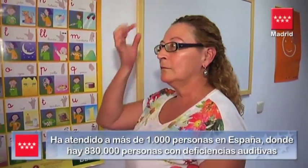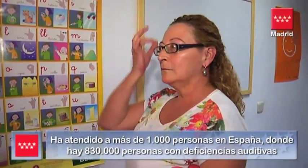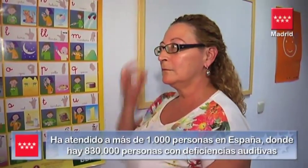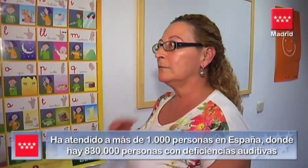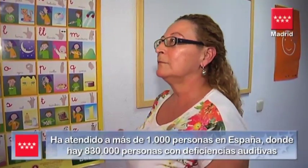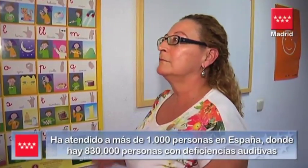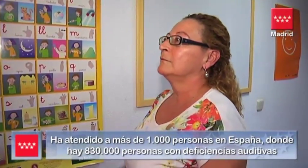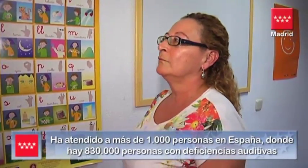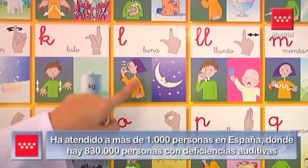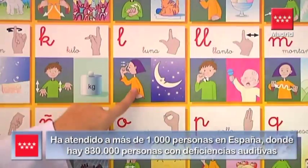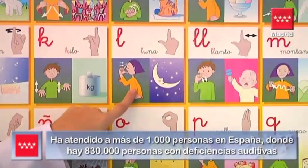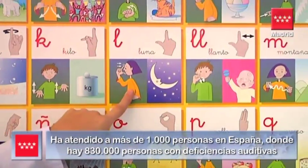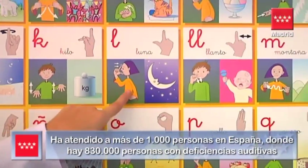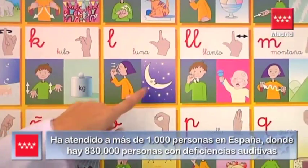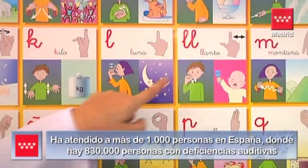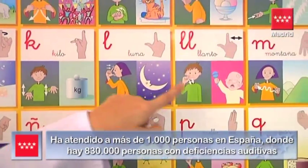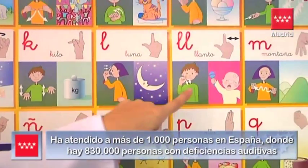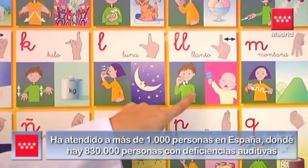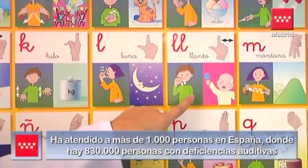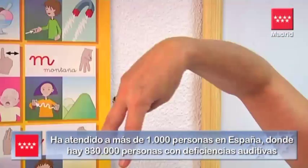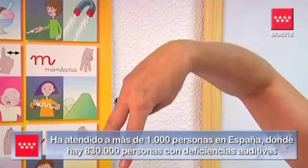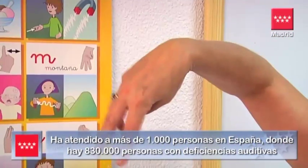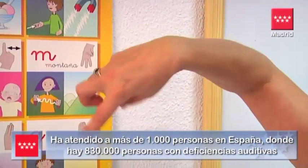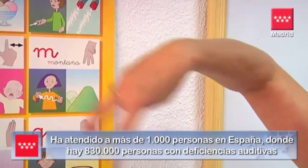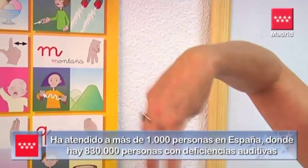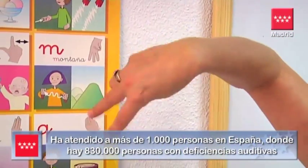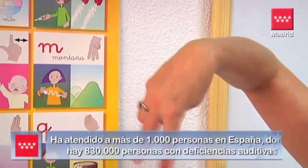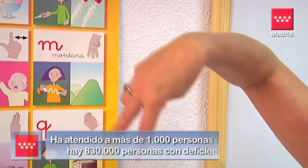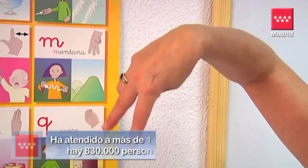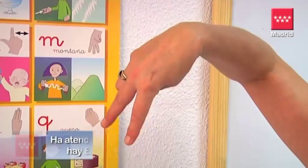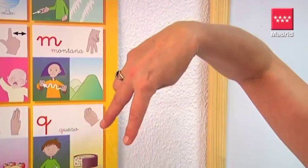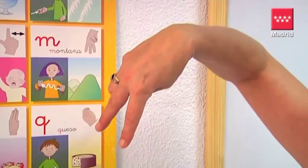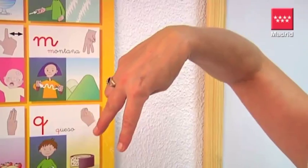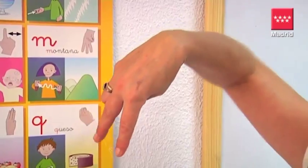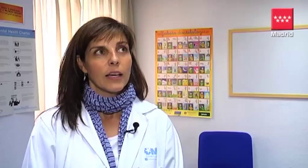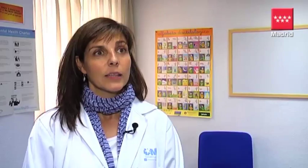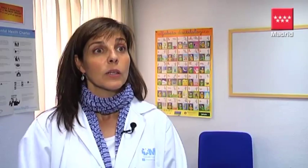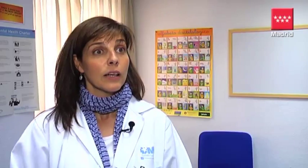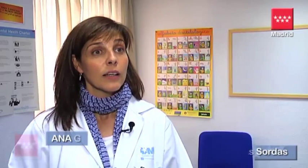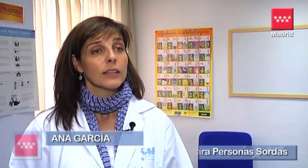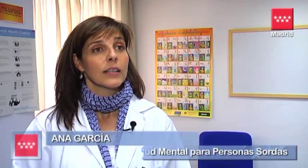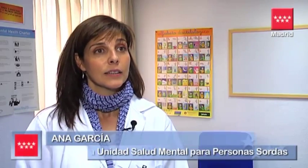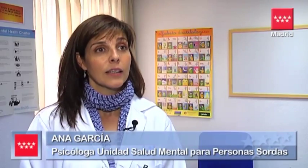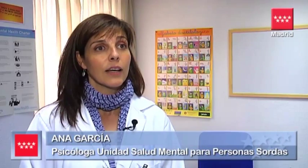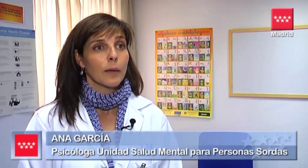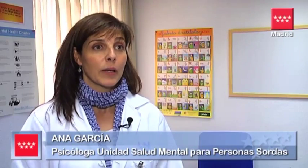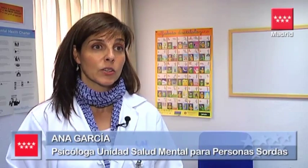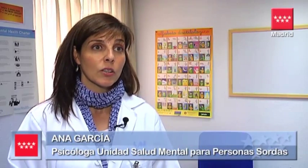2001 hemos conseguido mejorar la atención no solo en salud mental sino de la salud en general de estos pacientes. Esta unidad está destinada a personas